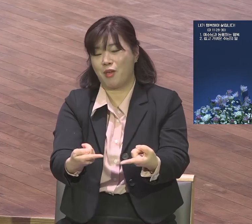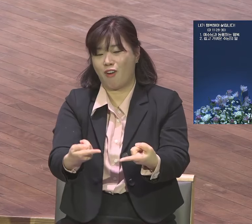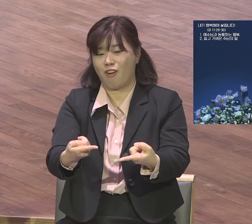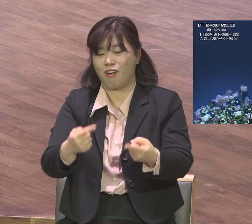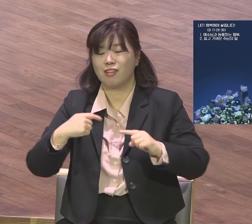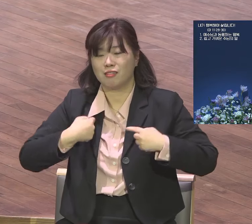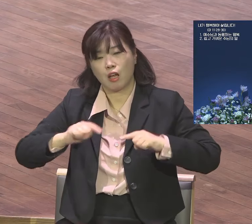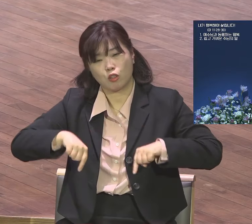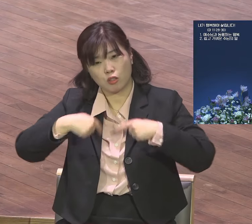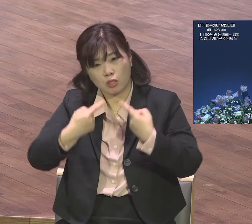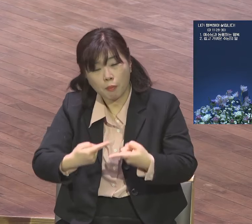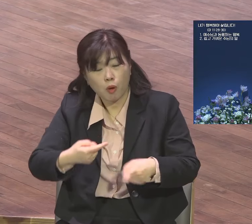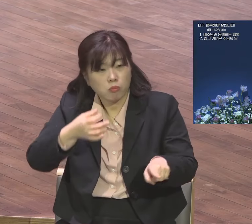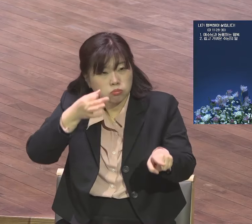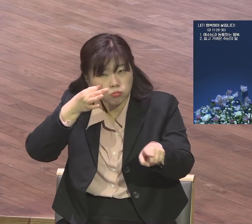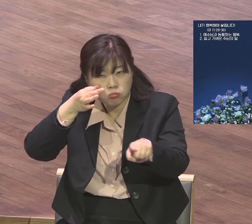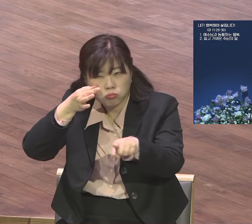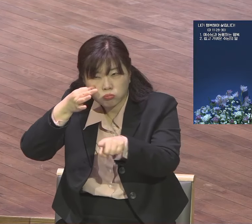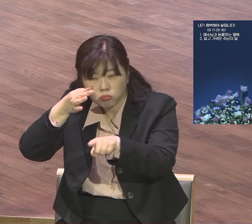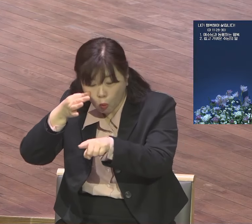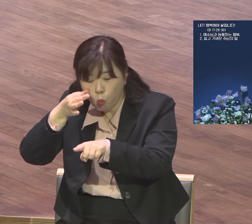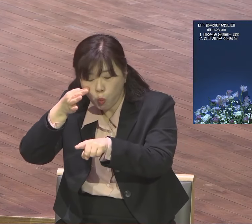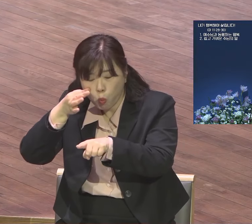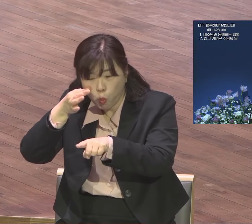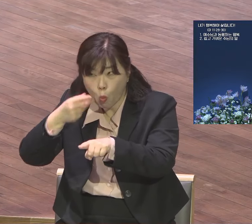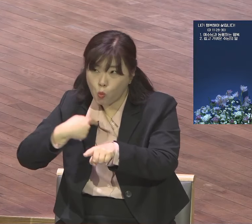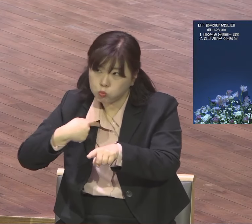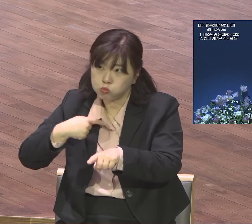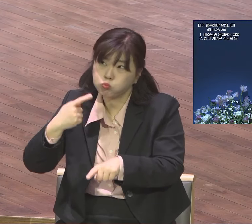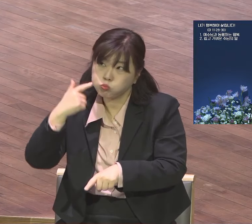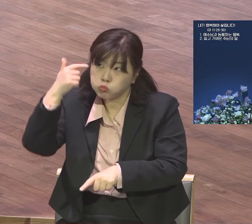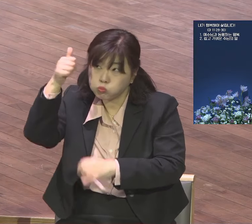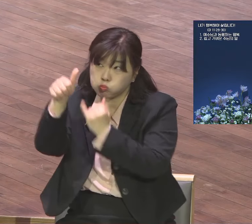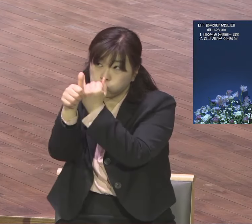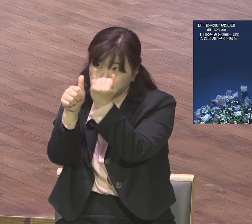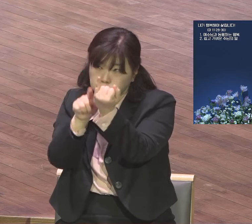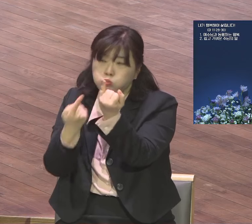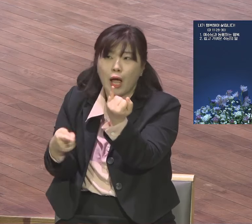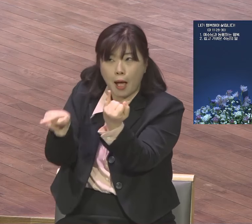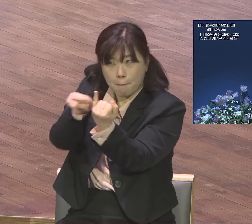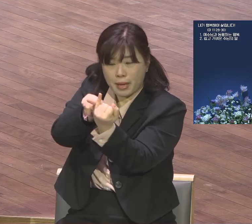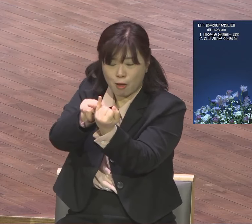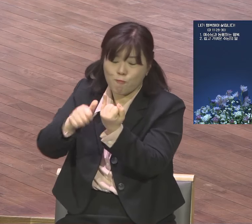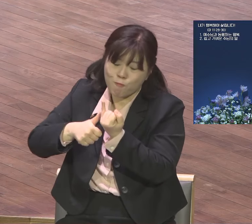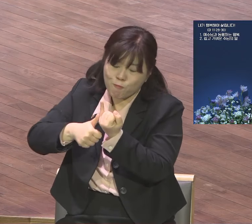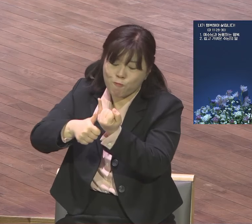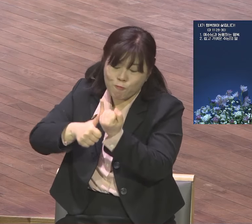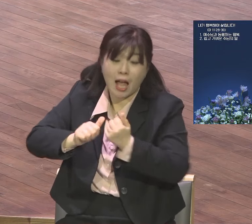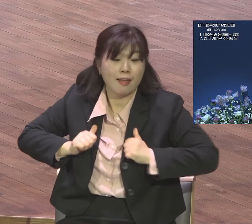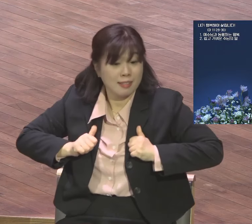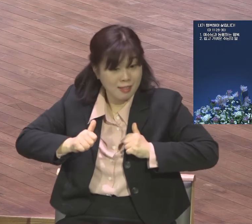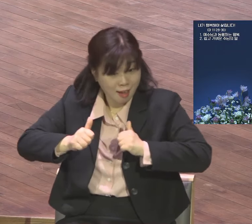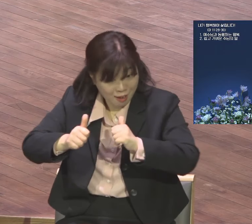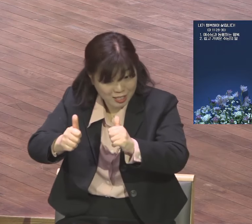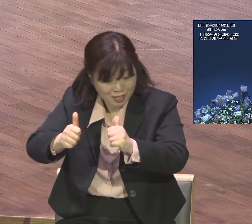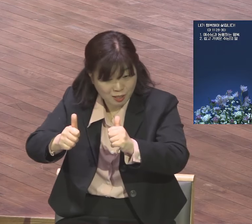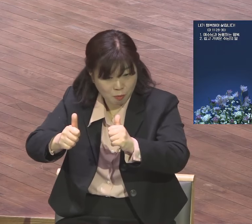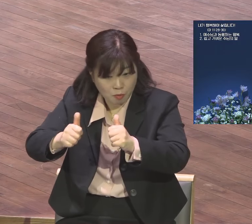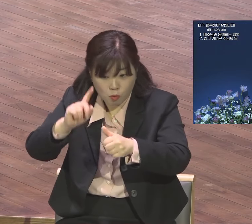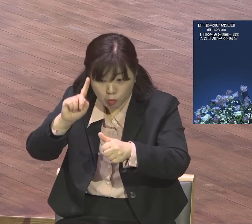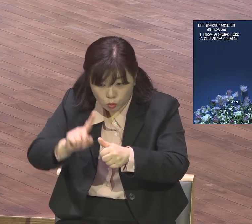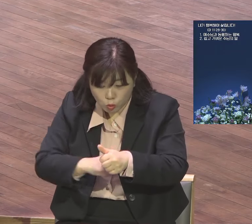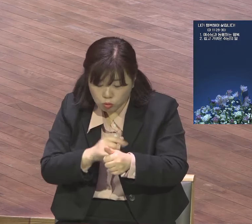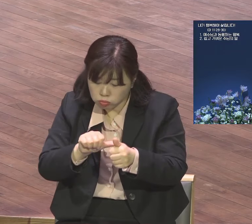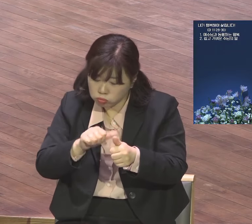교회를 섬기고 있는데 갑자기 청년 회장을 하라는 그런 제안을 받게 되었습니다.